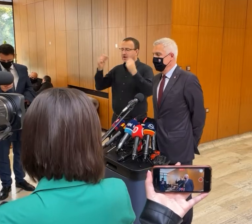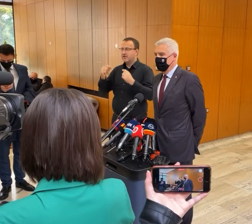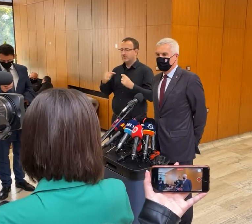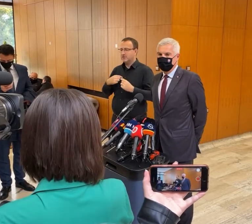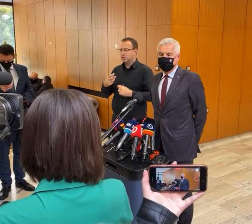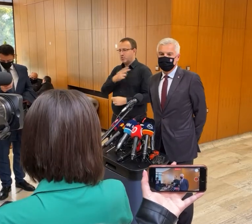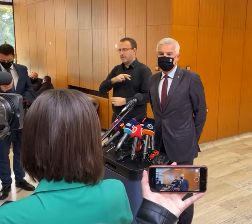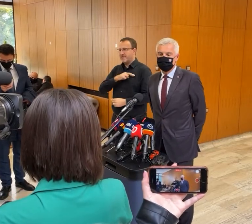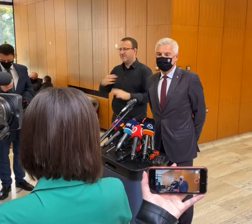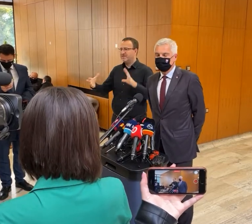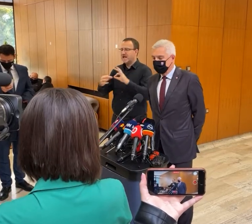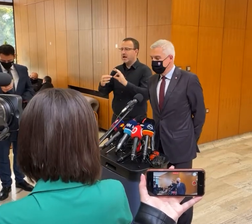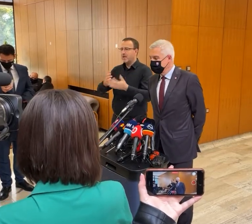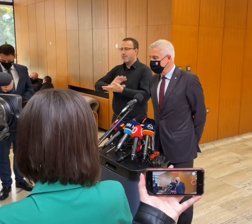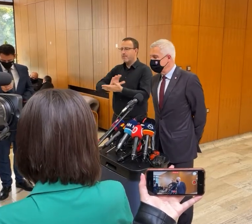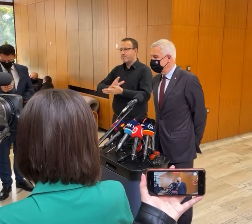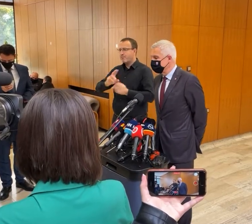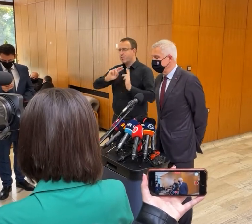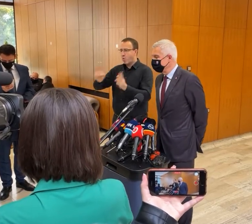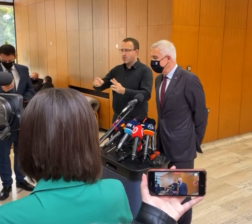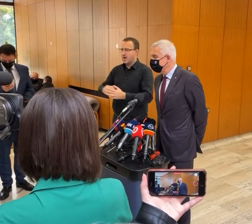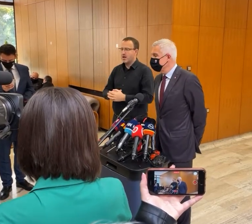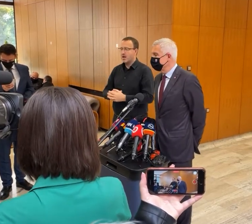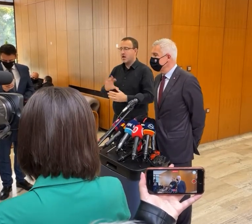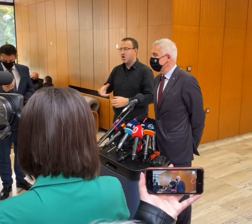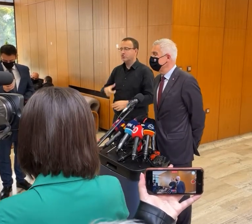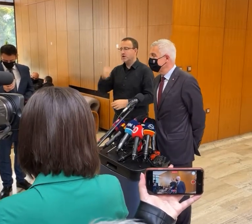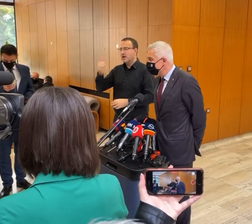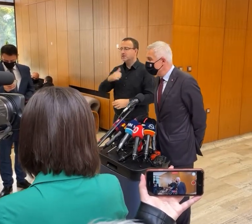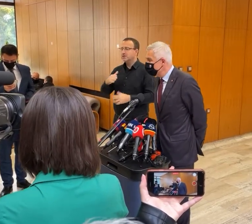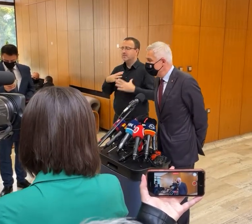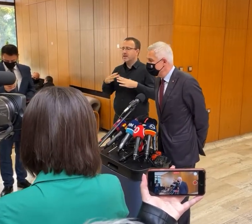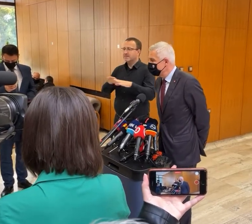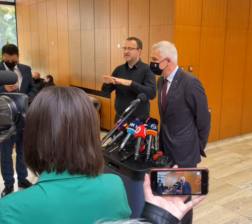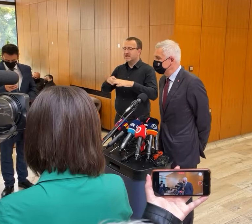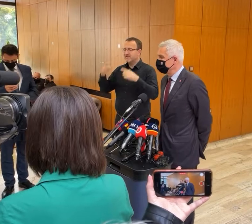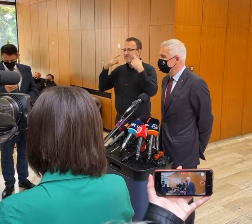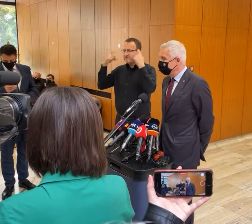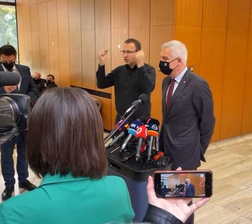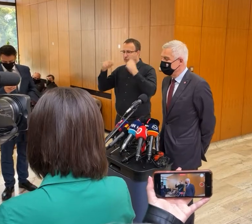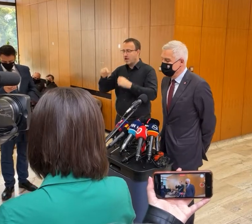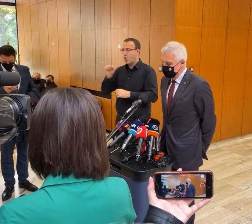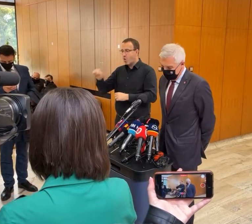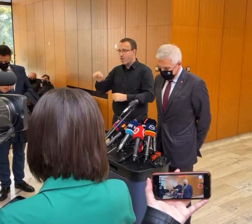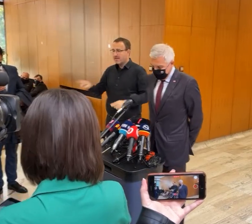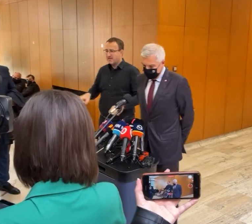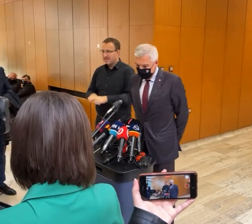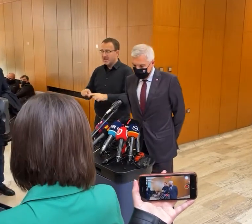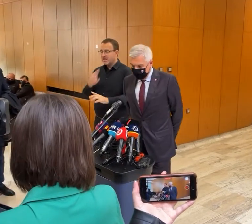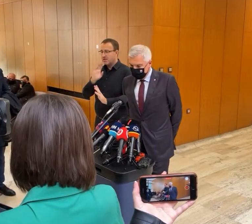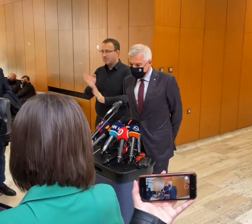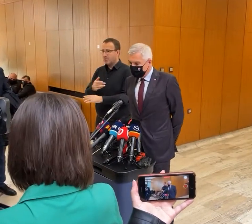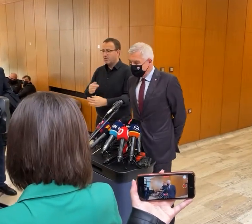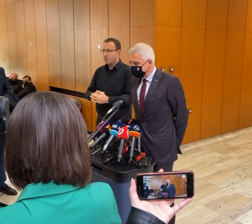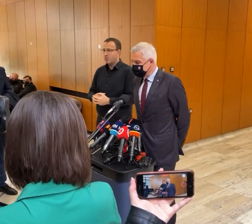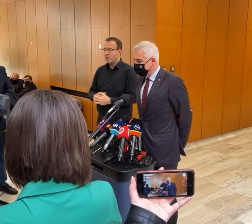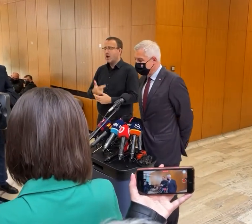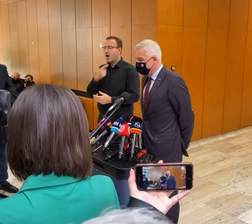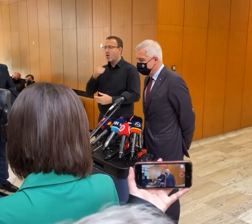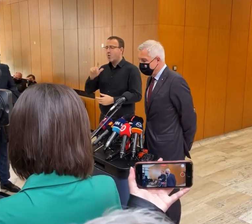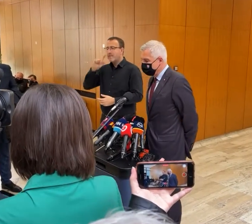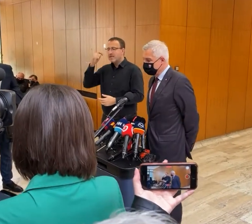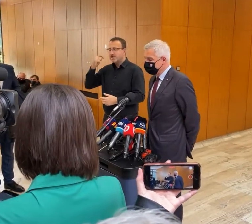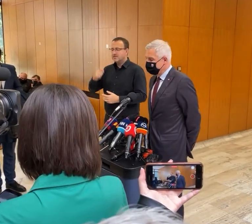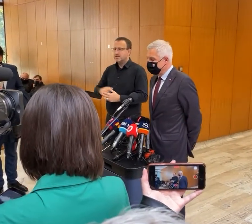pôdou. A ja si myslím, že ešte raz pán minister Vlčan je ten, môžem povedať, ktorý hneď po tom, ako